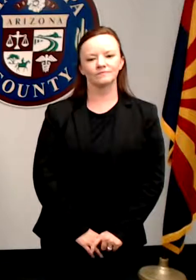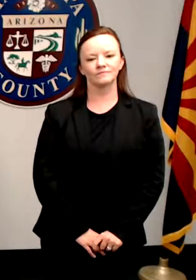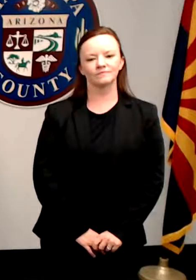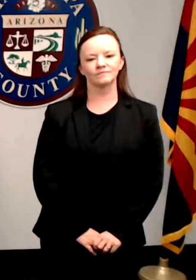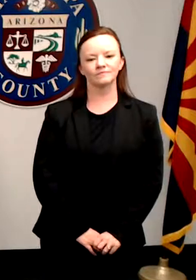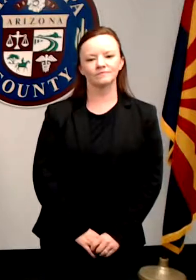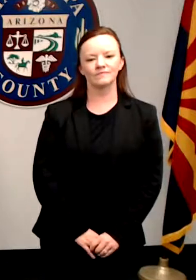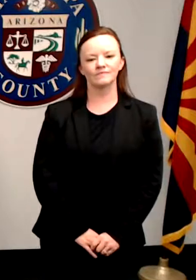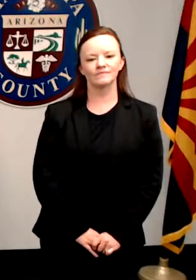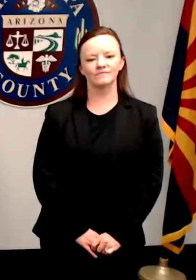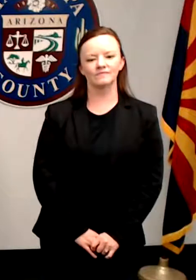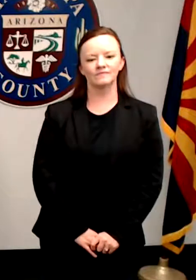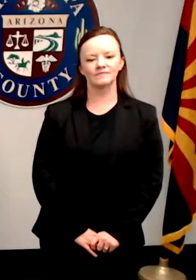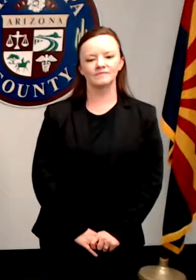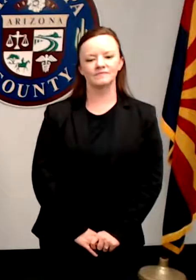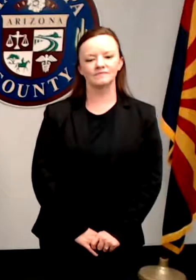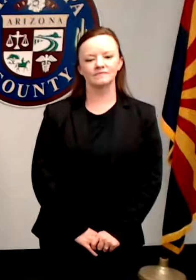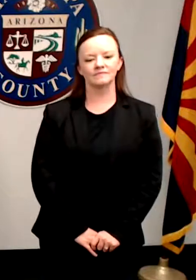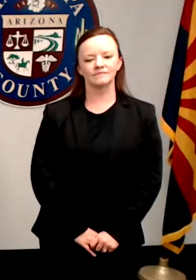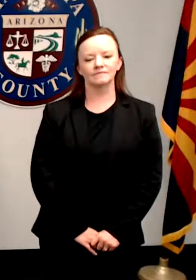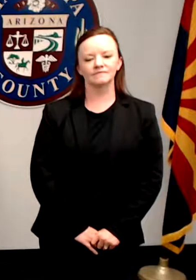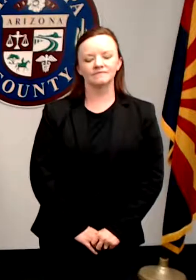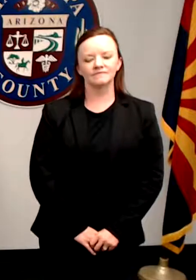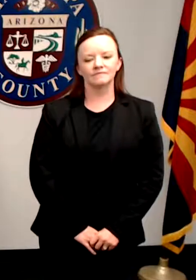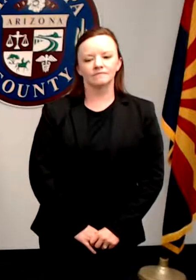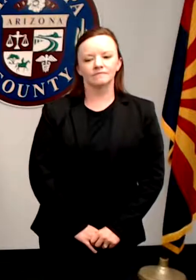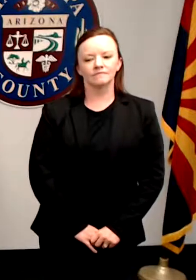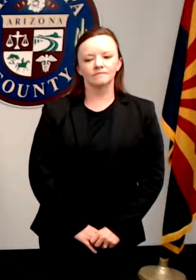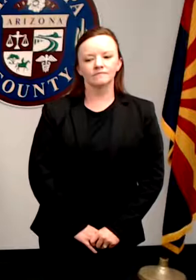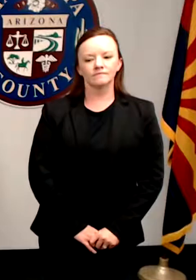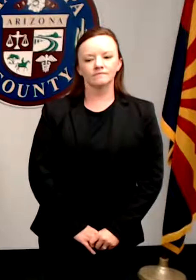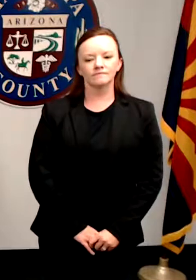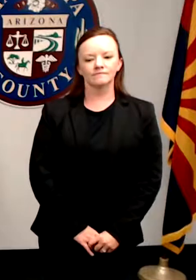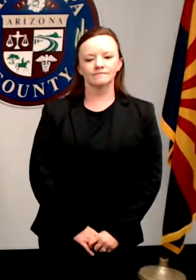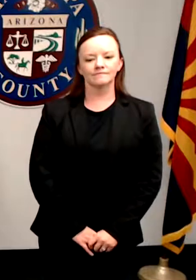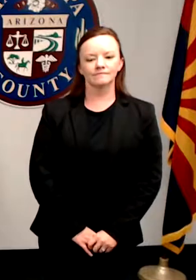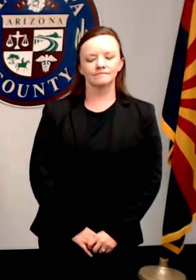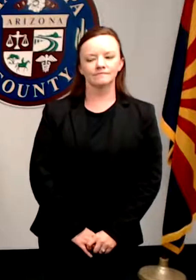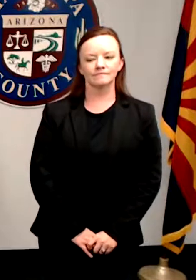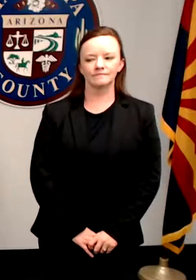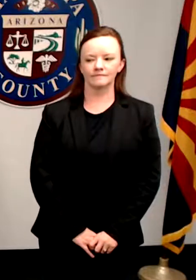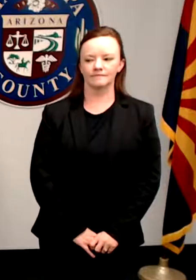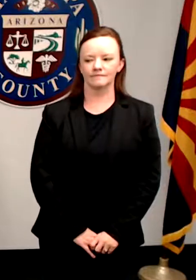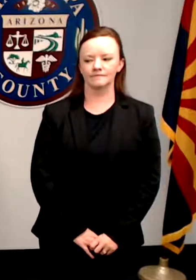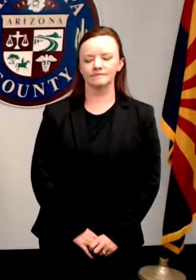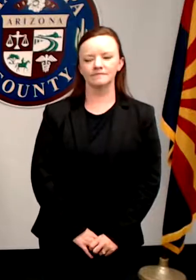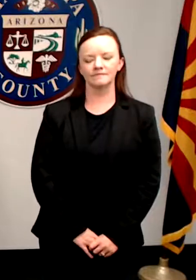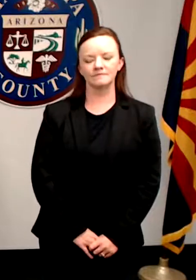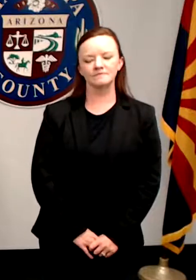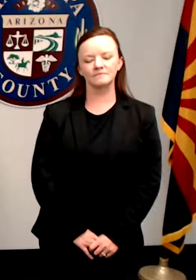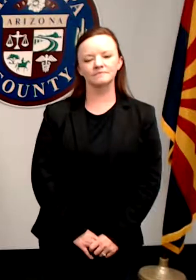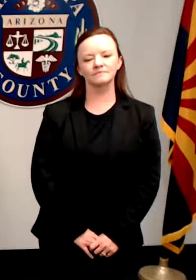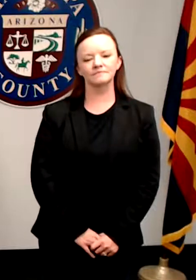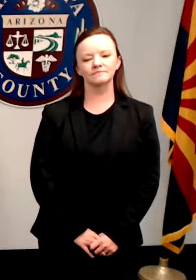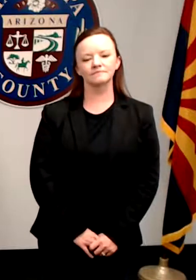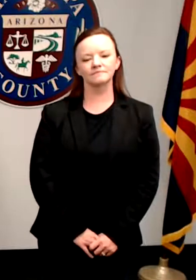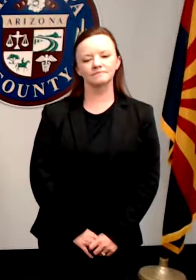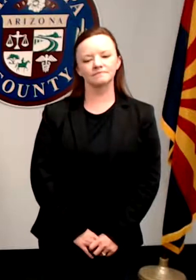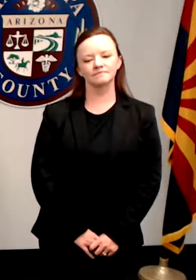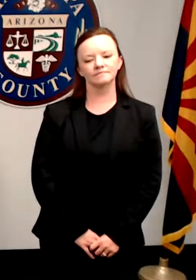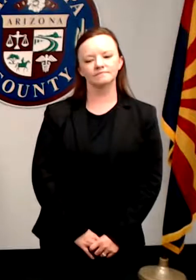no se da a conocer en dónde sucedió esto? La respuesta es que debido a la confidencialidad que existe, porque se